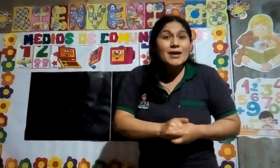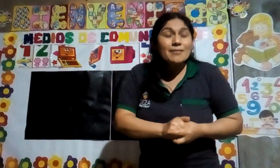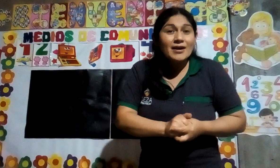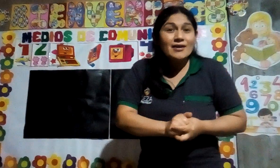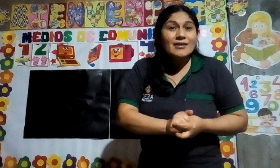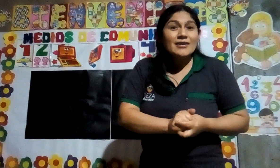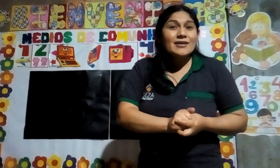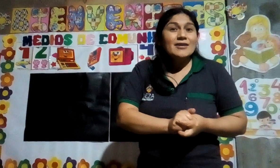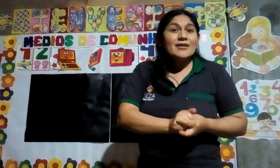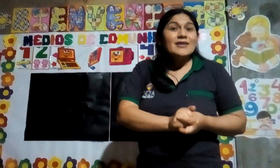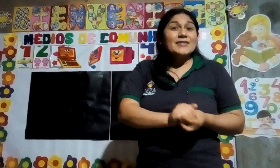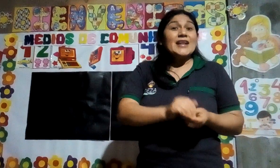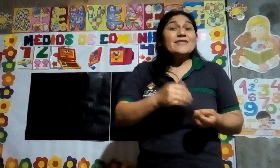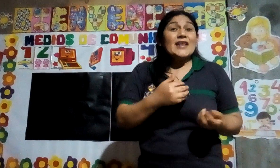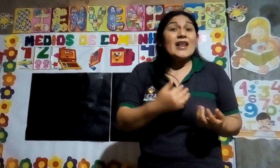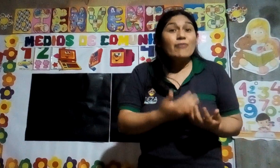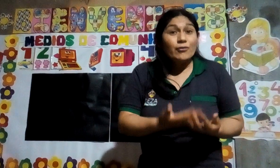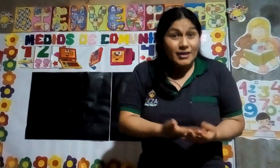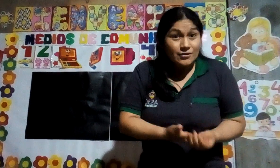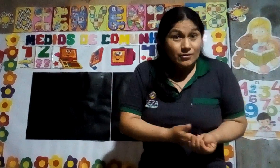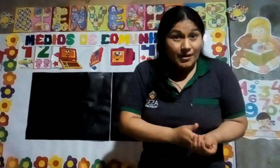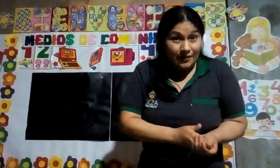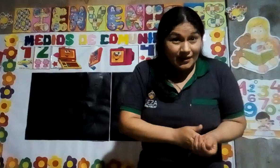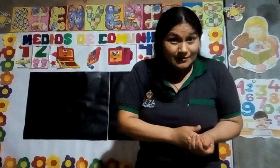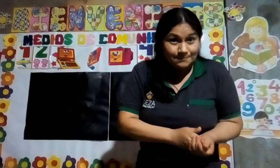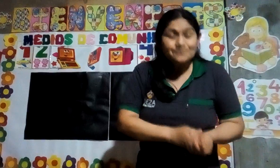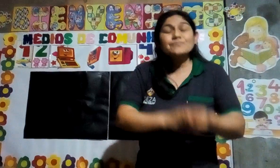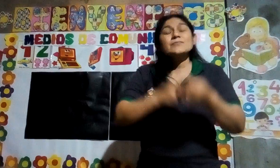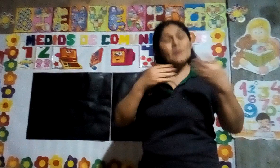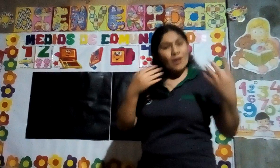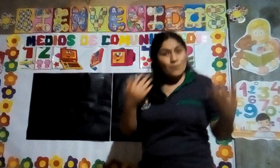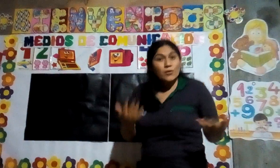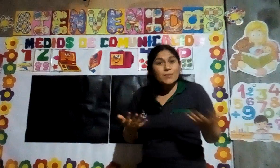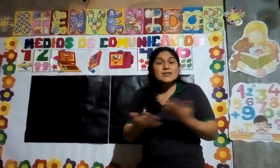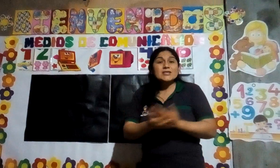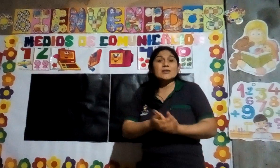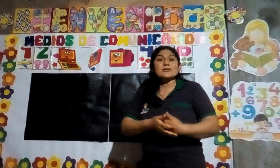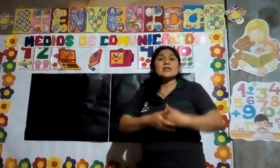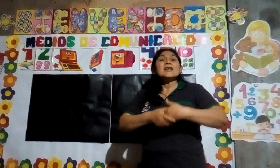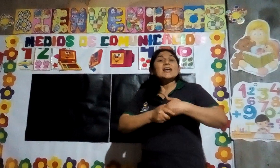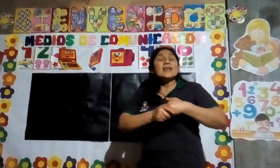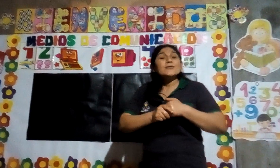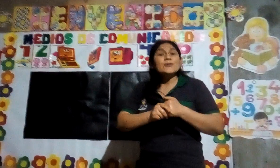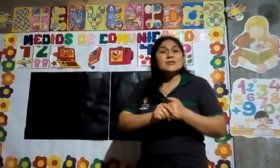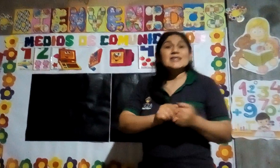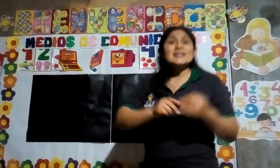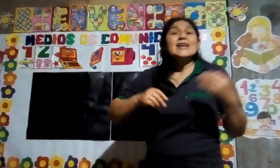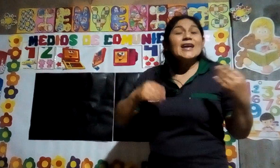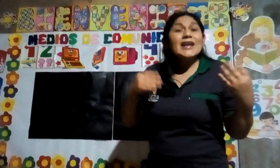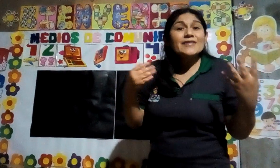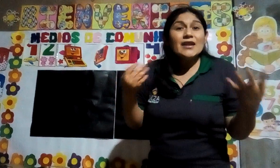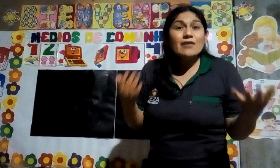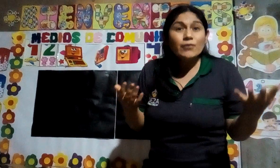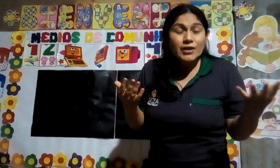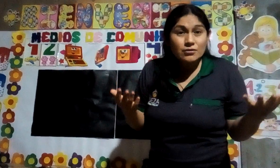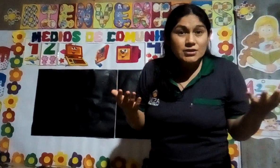hablaba? Del telefonito, ¿verdad? Muy bien, chicos. Entonces, el telefonito,